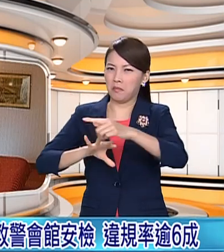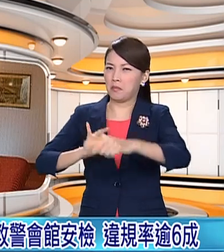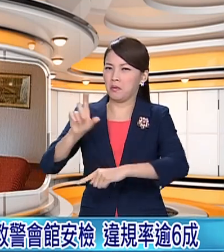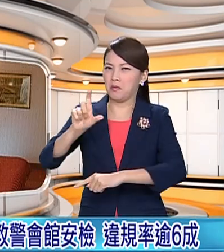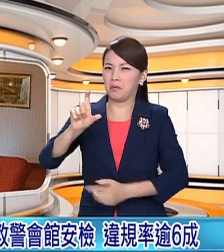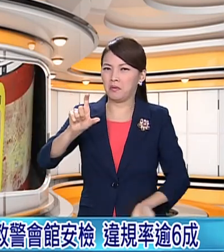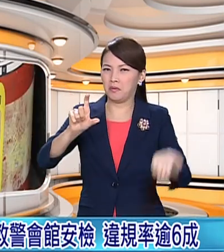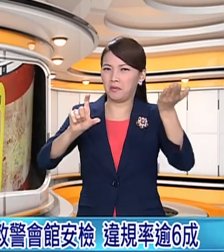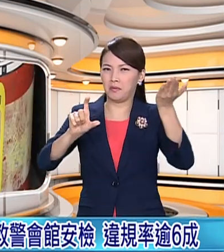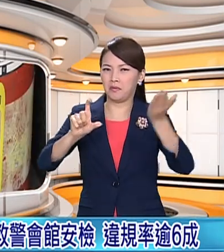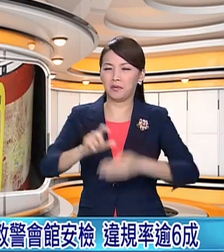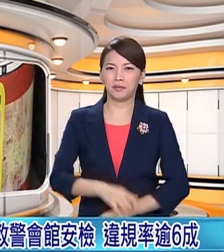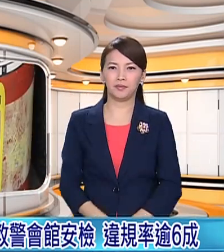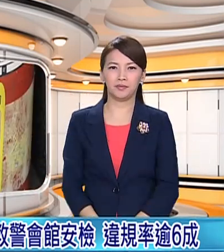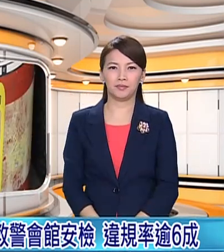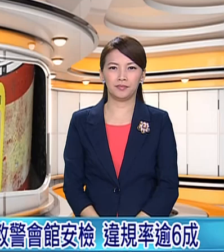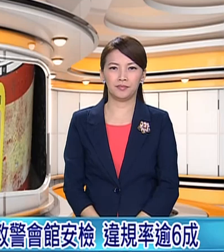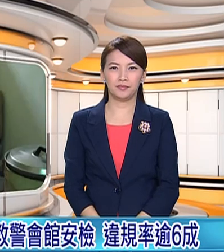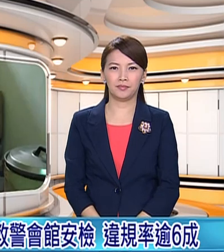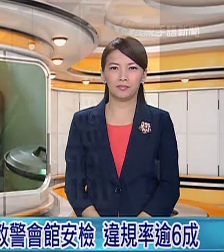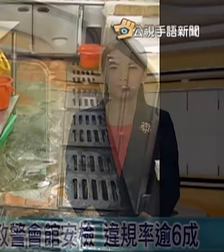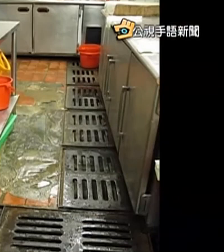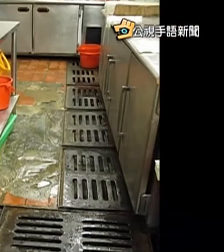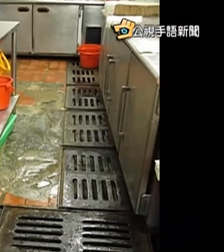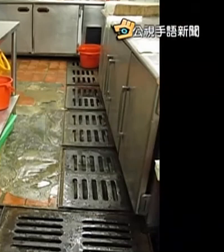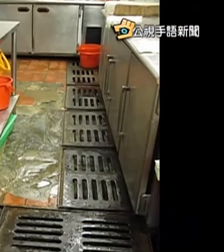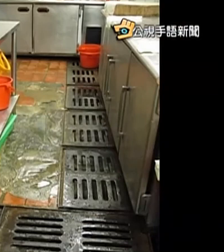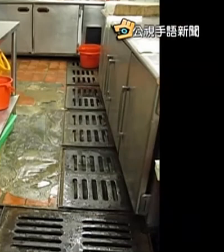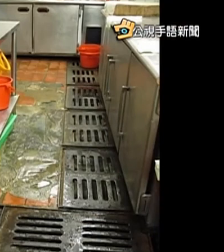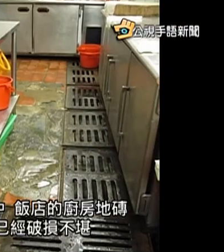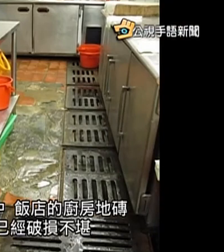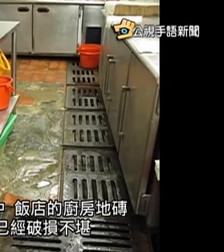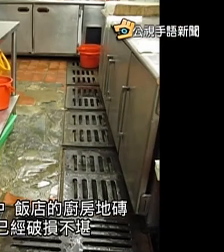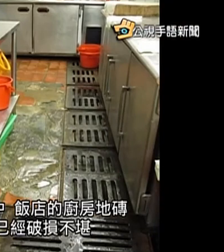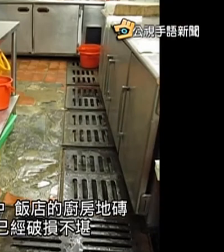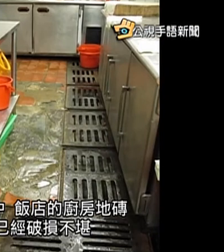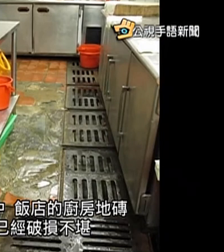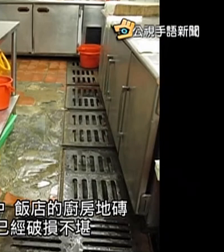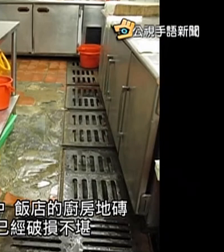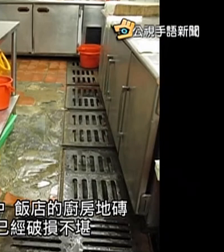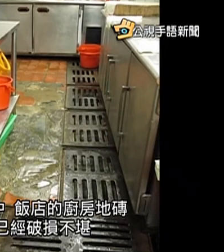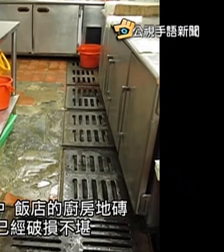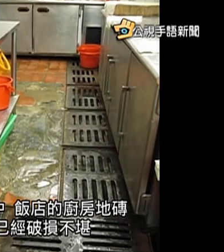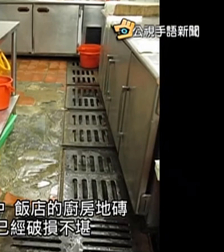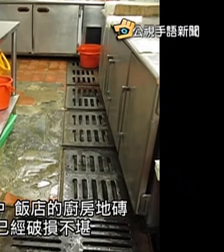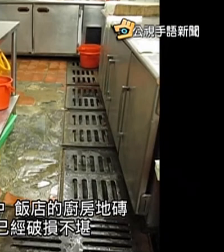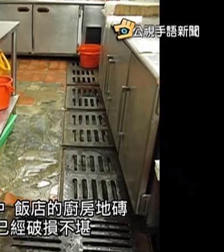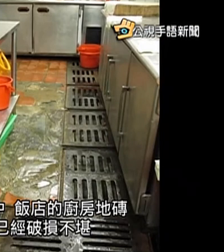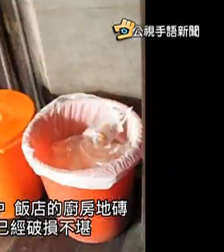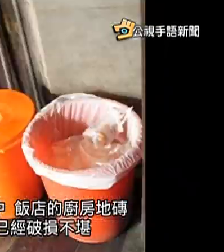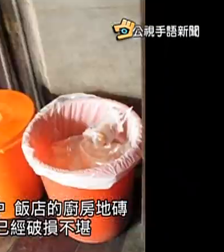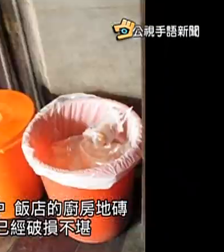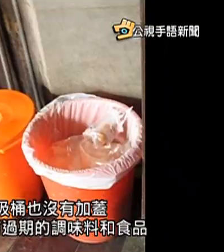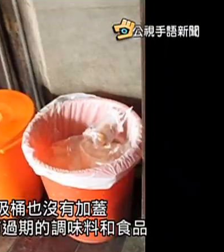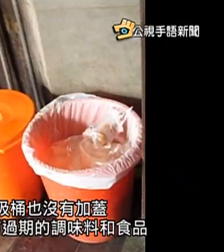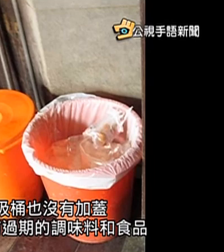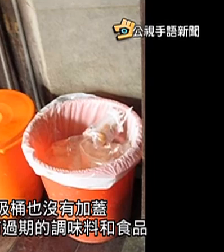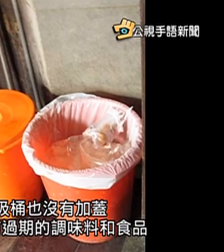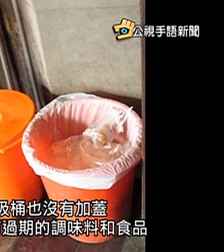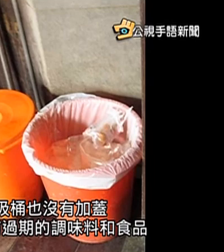规率超过了60%。 画面中饭店的厨房地砖已经破损不堪，垃圾桶也没有加盖，